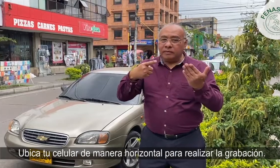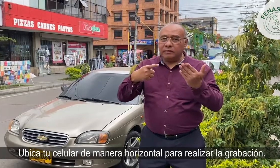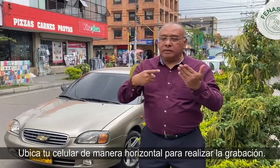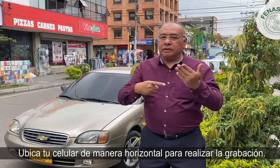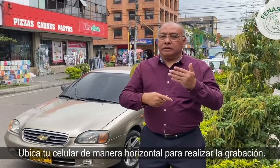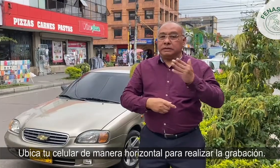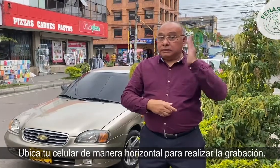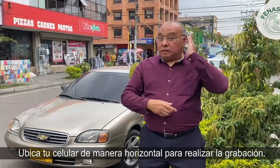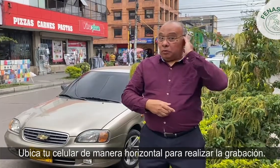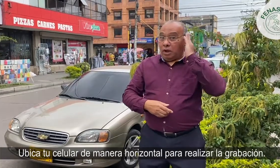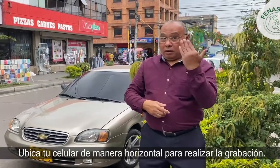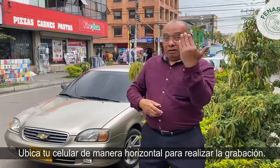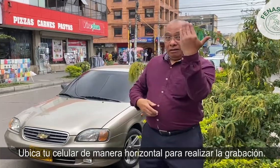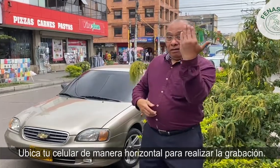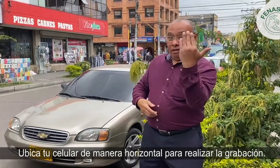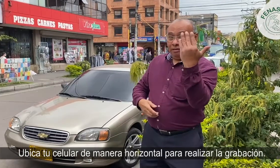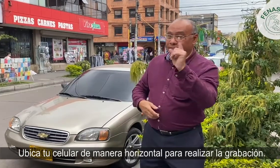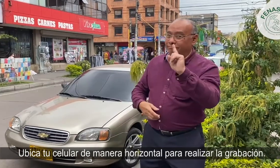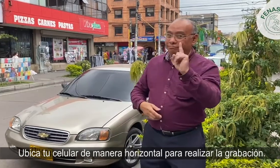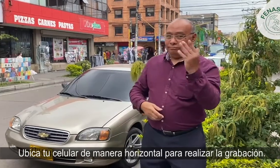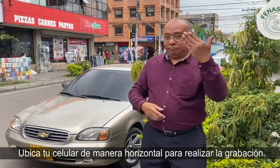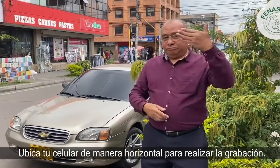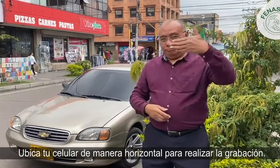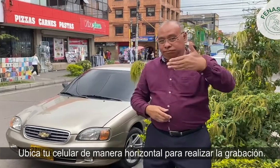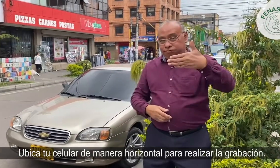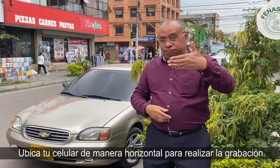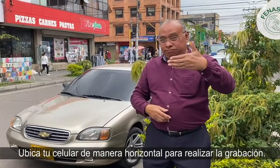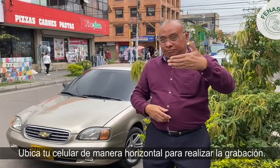Ubica tu celular de manera horizontal para realizar la grabación.